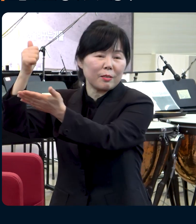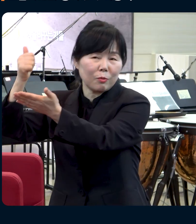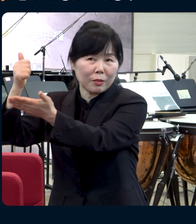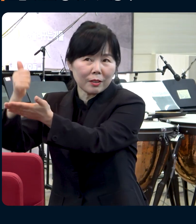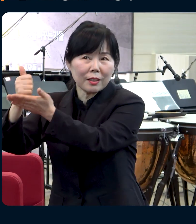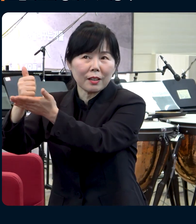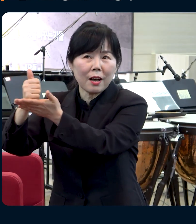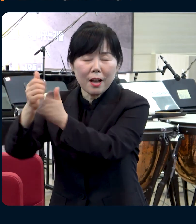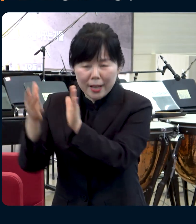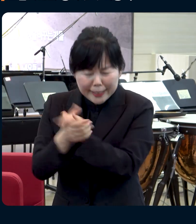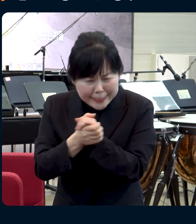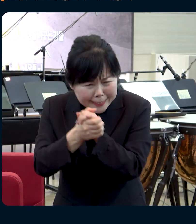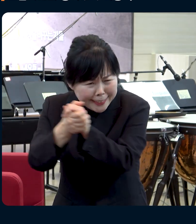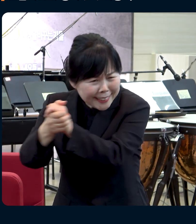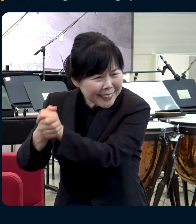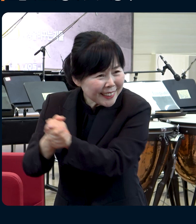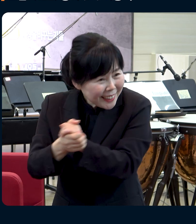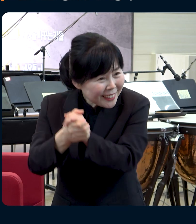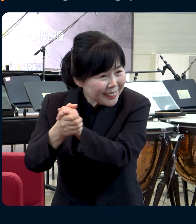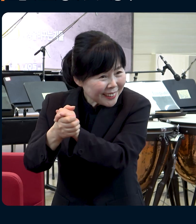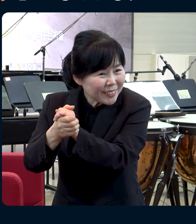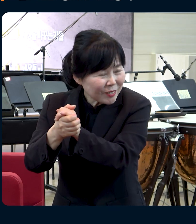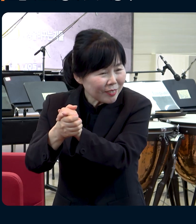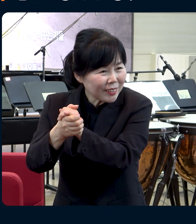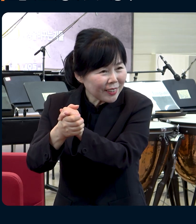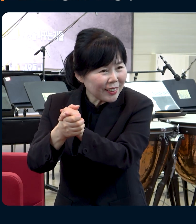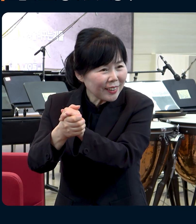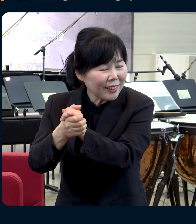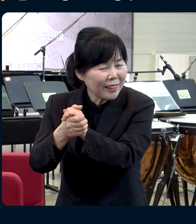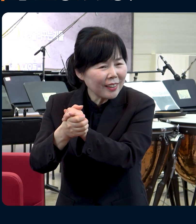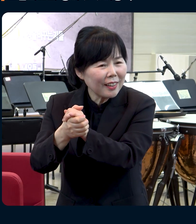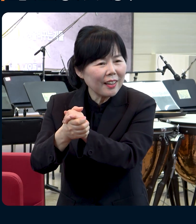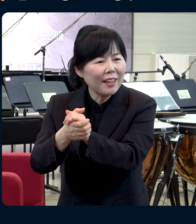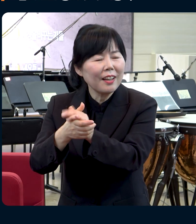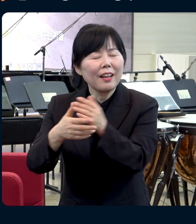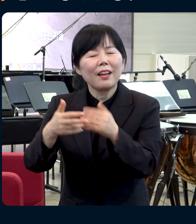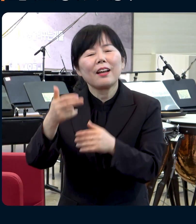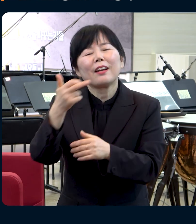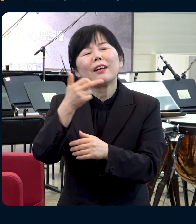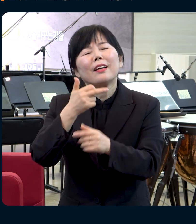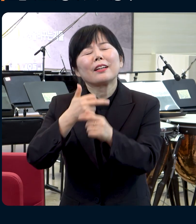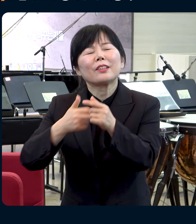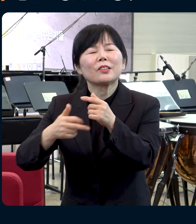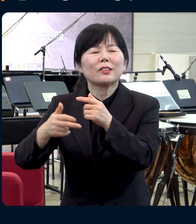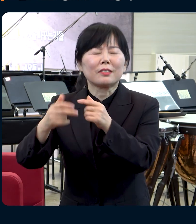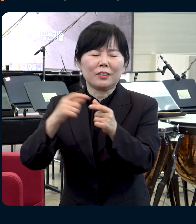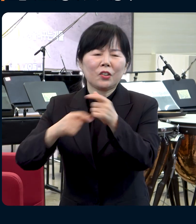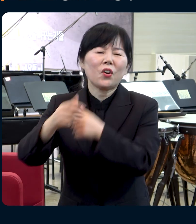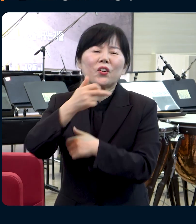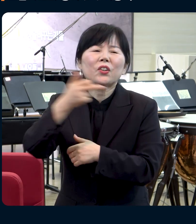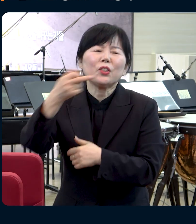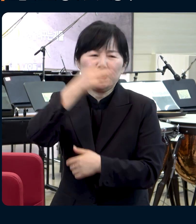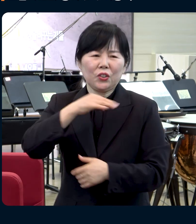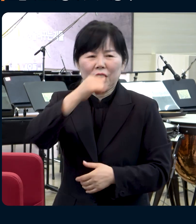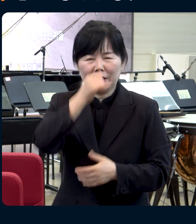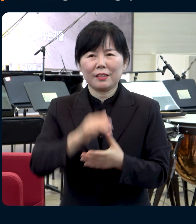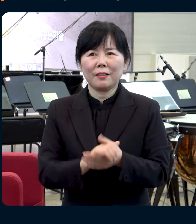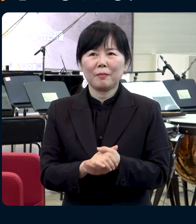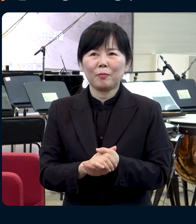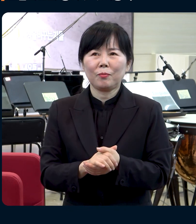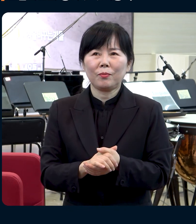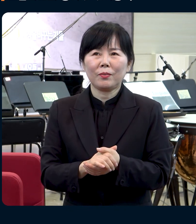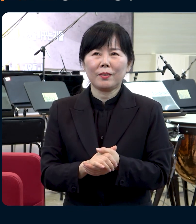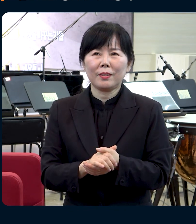하나님과 친해지면 끝나는 거예요. 여러분 하나님과 친해지면 끝나는 겁니다. 하나님과 친해지면요, 그 차 타고 싶어?